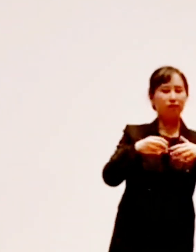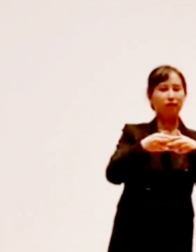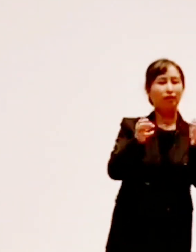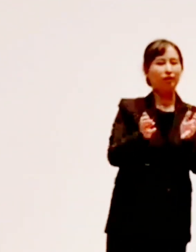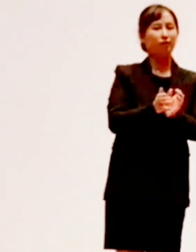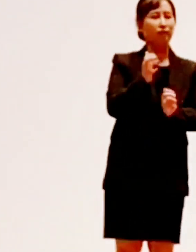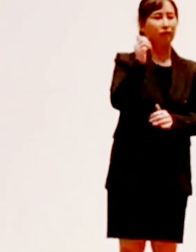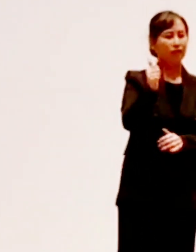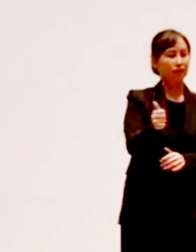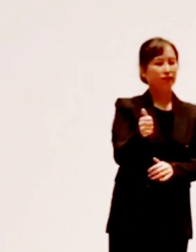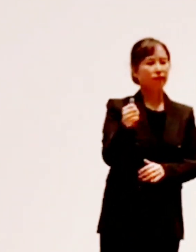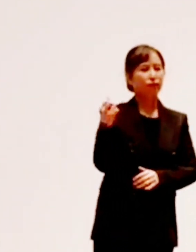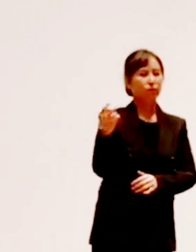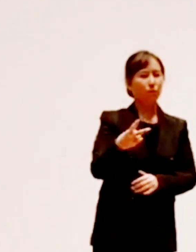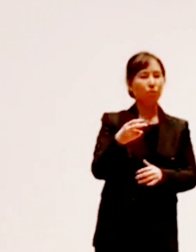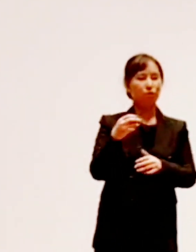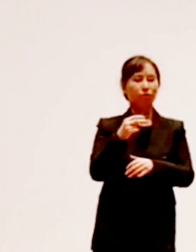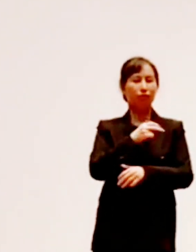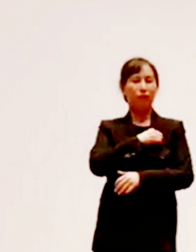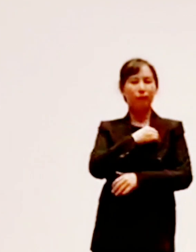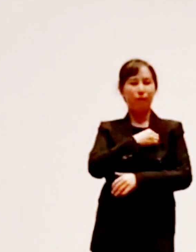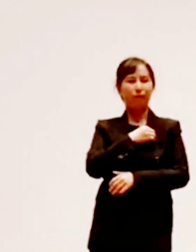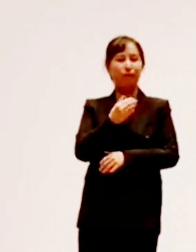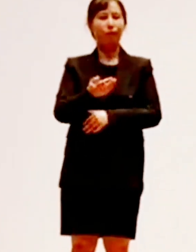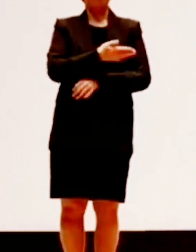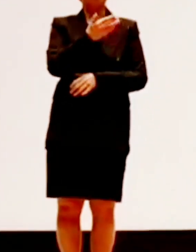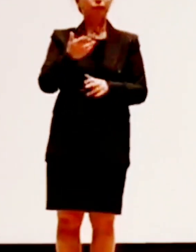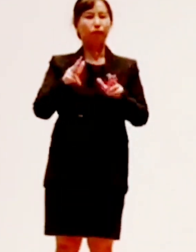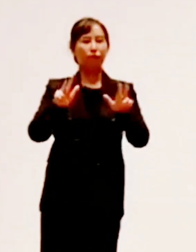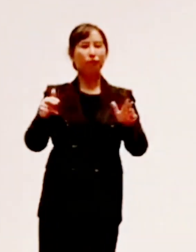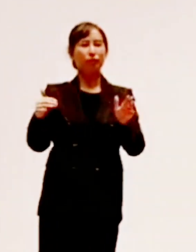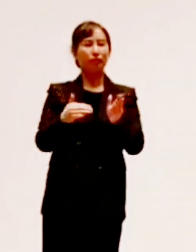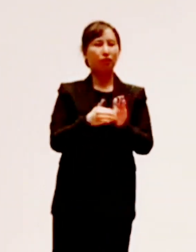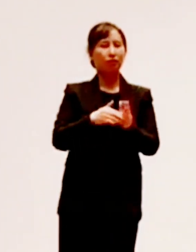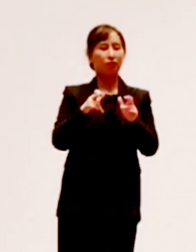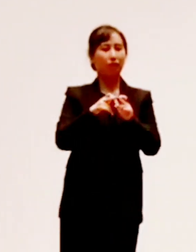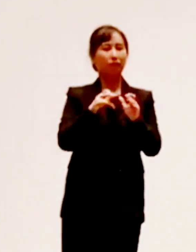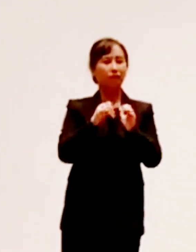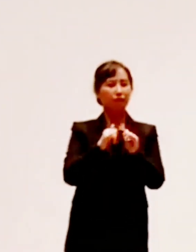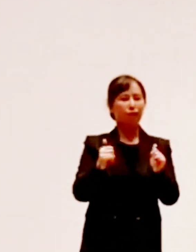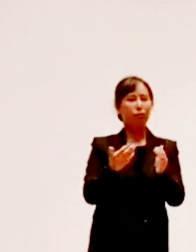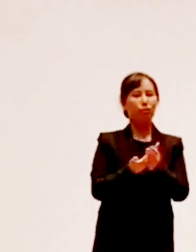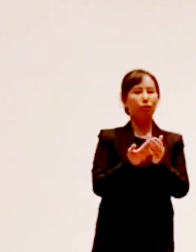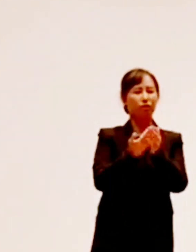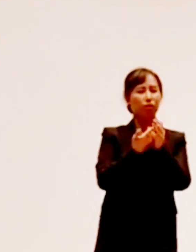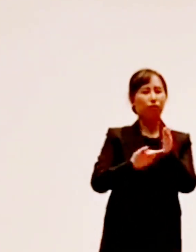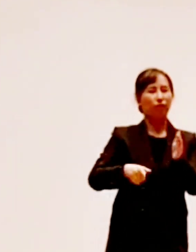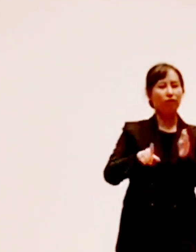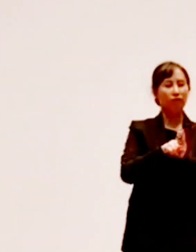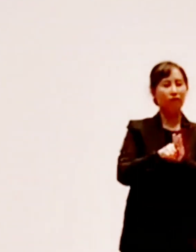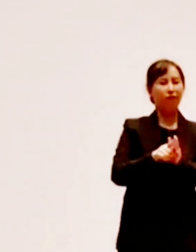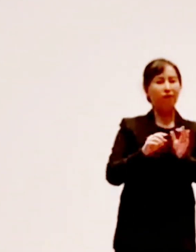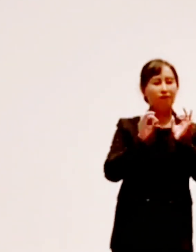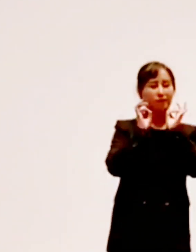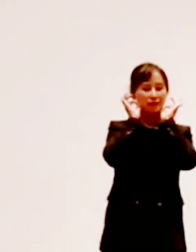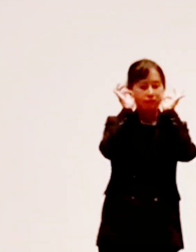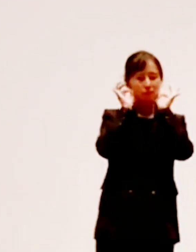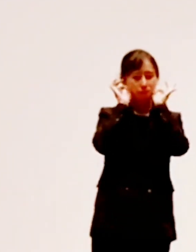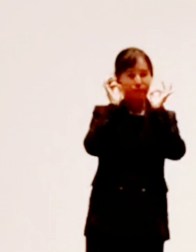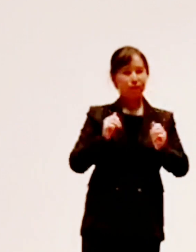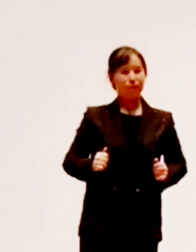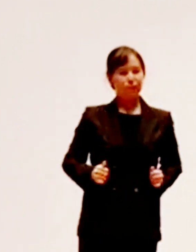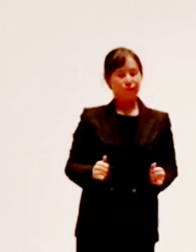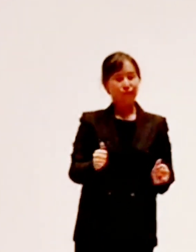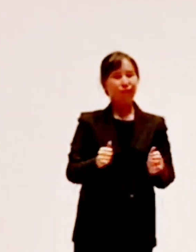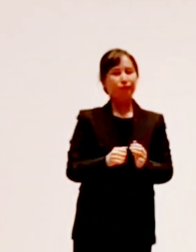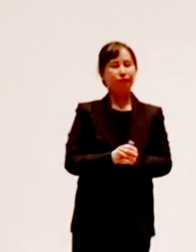장님들 또 장애인들 지금까지 장애인들 복지를 위해서 열심을 다해서 노력을